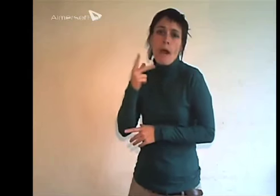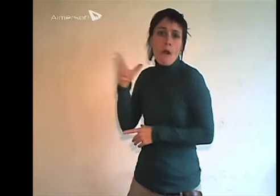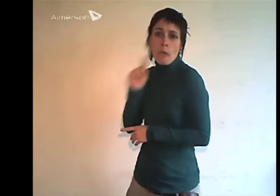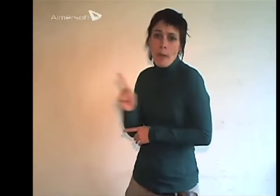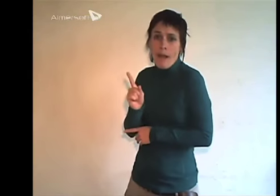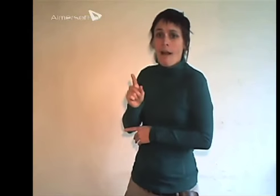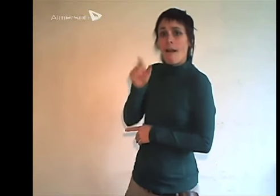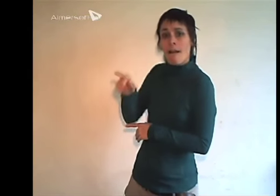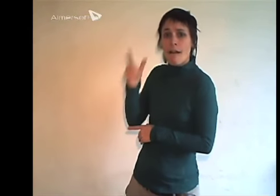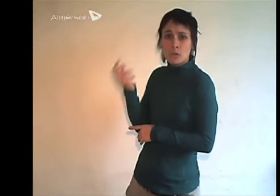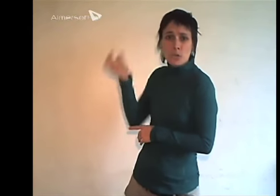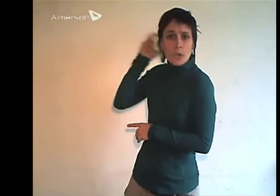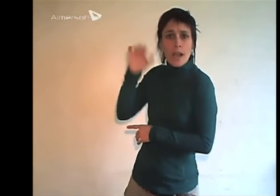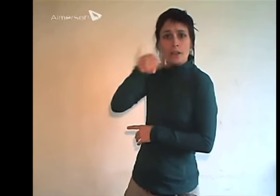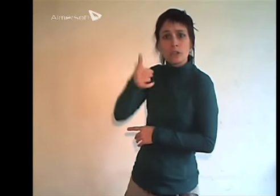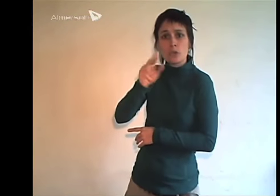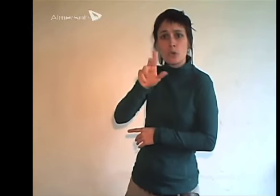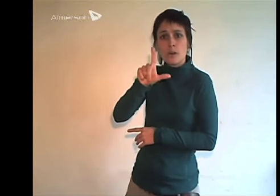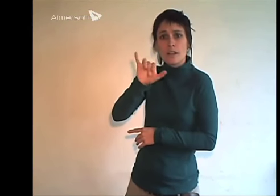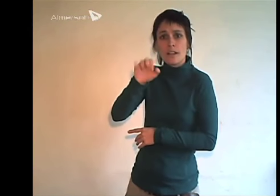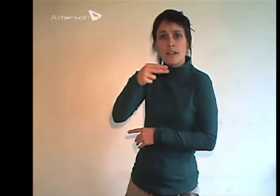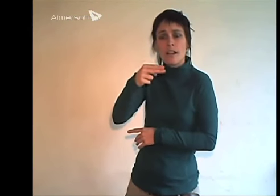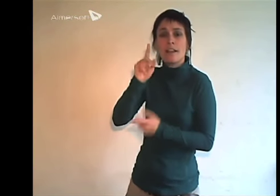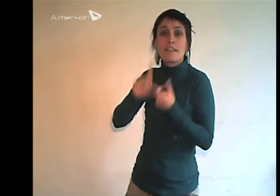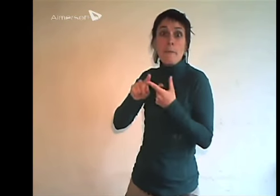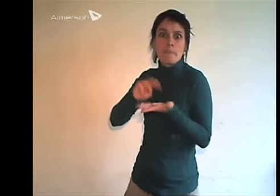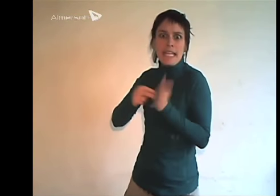technique, une émission très très technique aujourd'hui avec des lampes, des caméras, tout ça. Bravo.